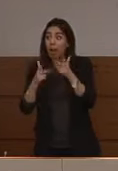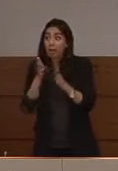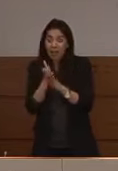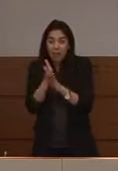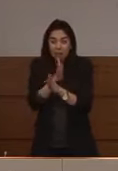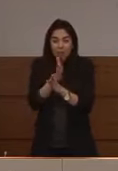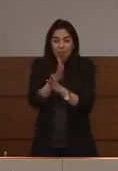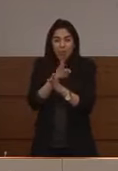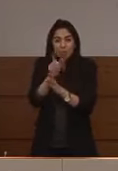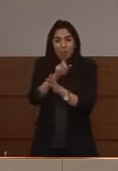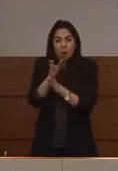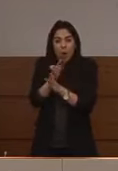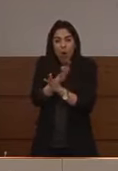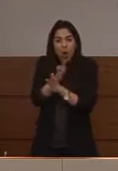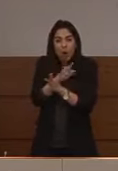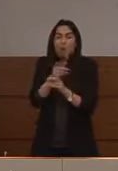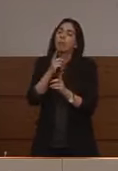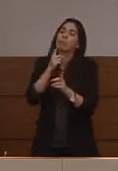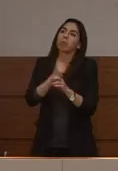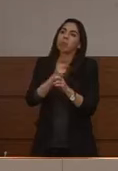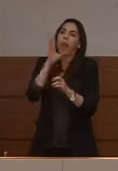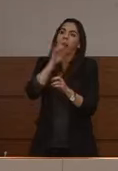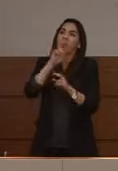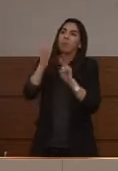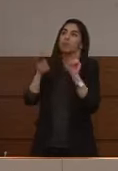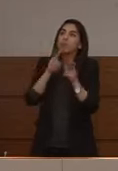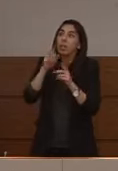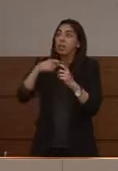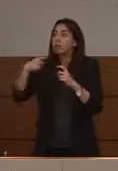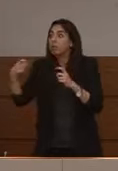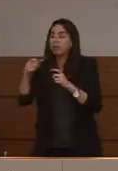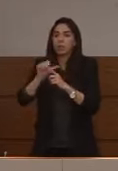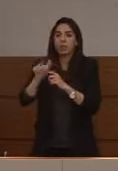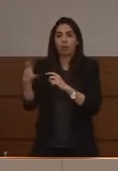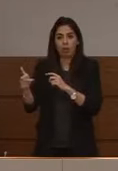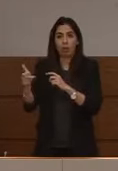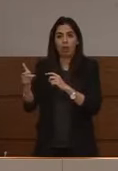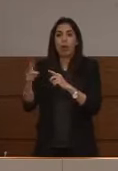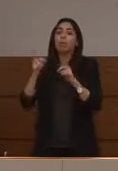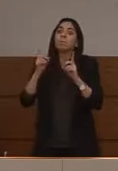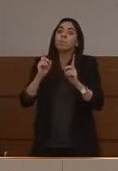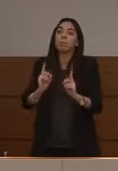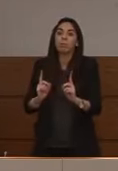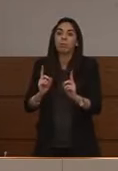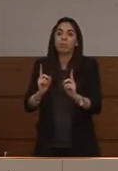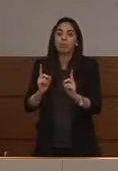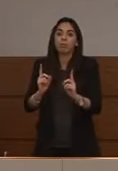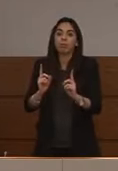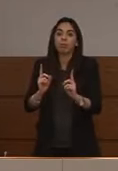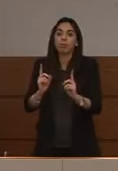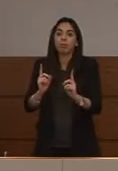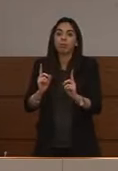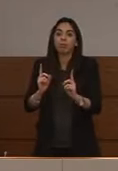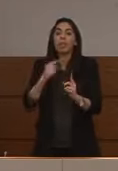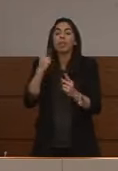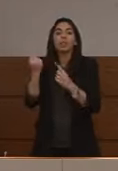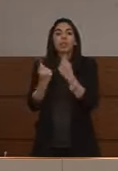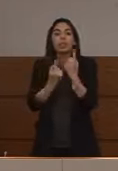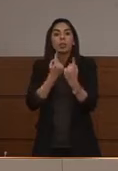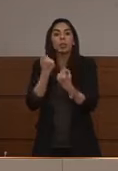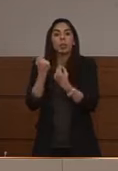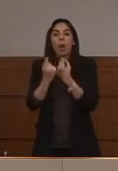le decisioni del caso rispetto al prolungamento meno in funzione della evoluzione